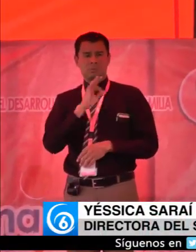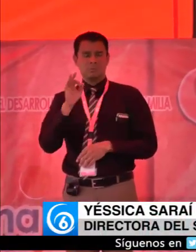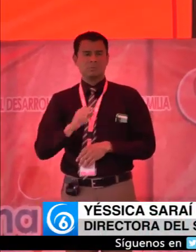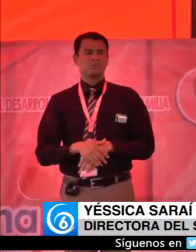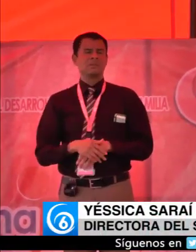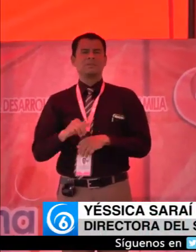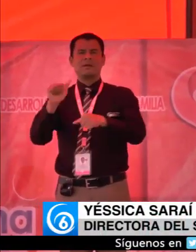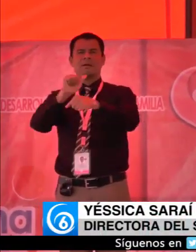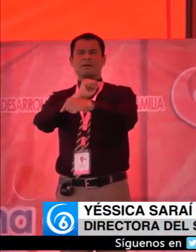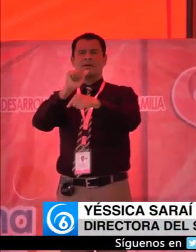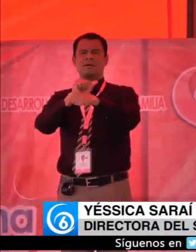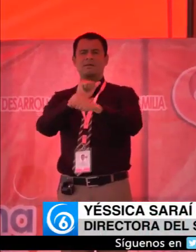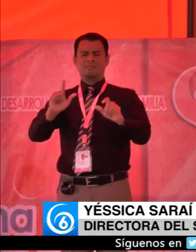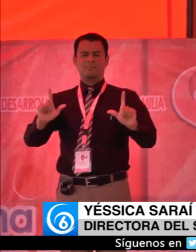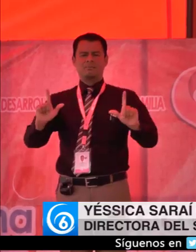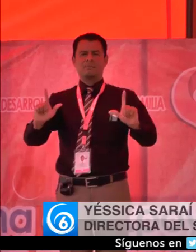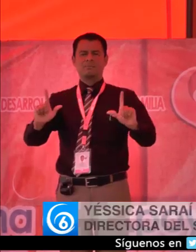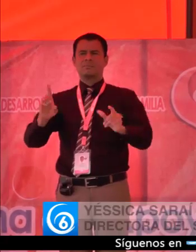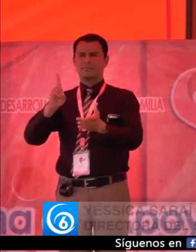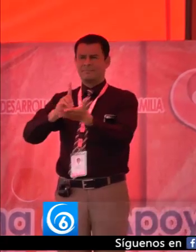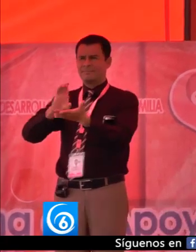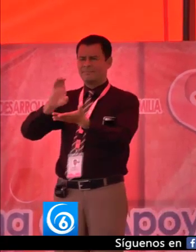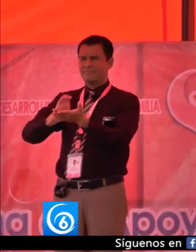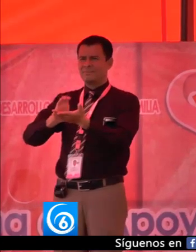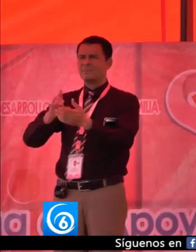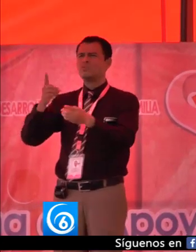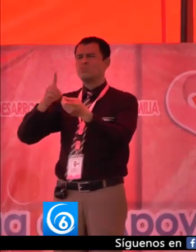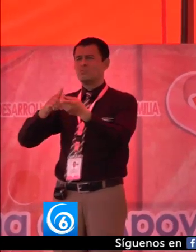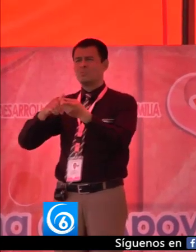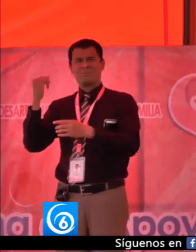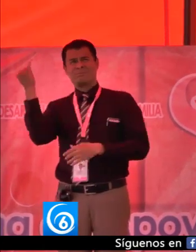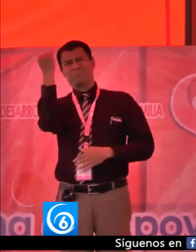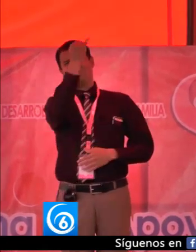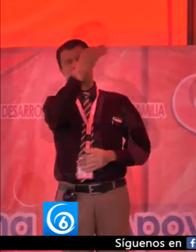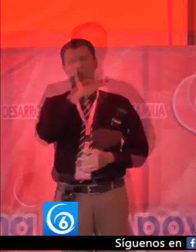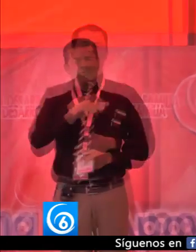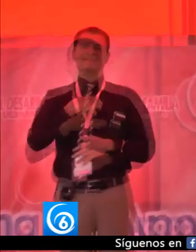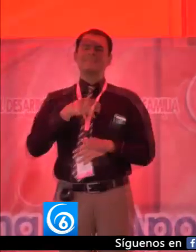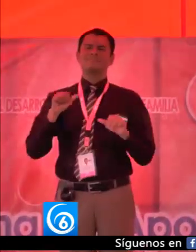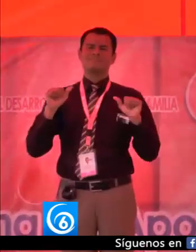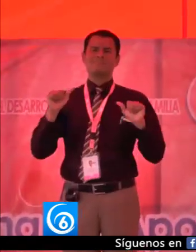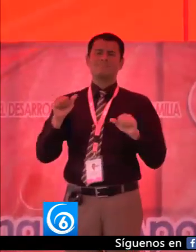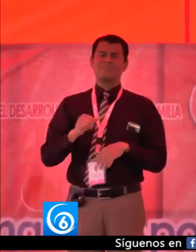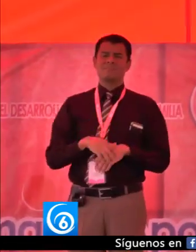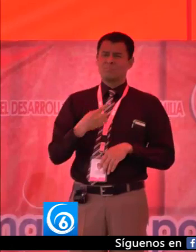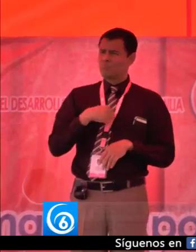capacidad no hasta toluca sí no nos harán un módulo aquí en galerías y estado